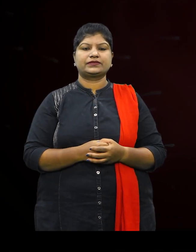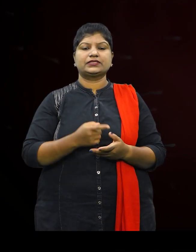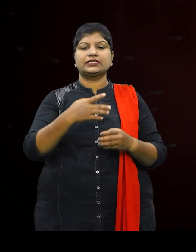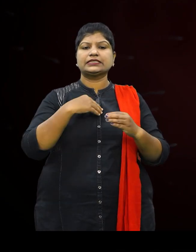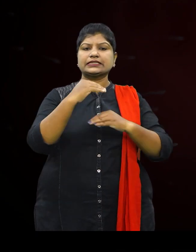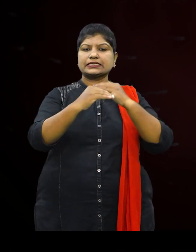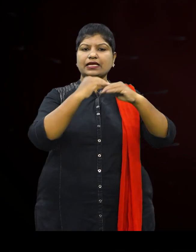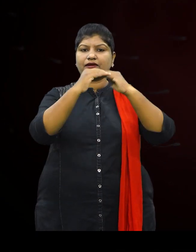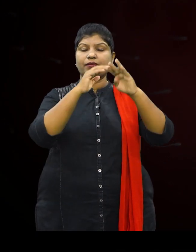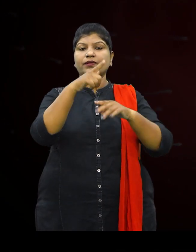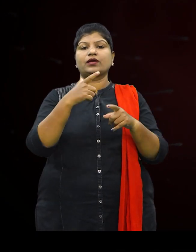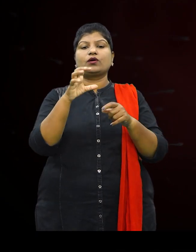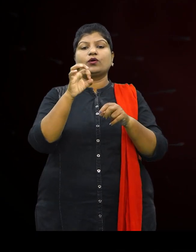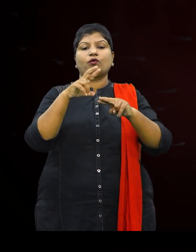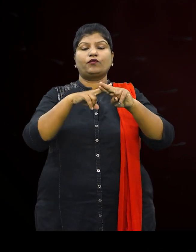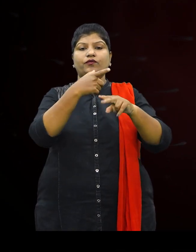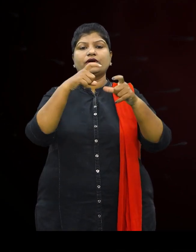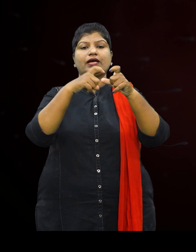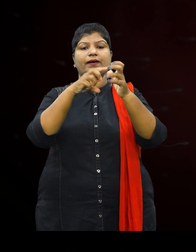भ्रूण का विकास,